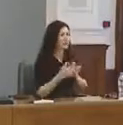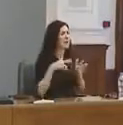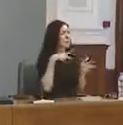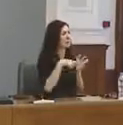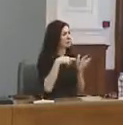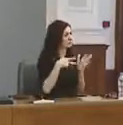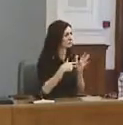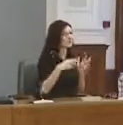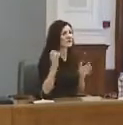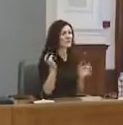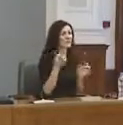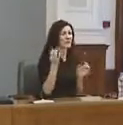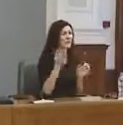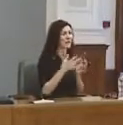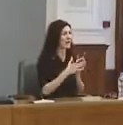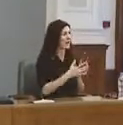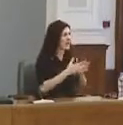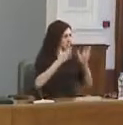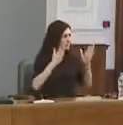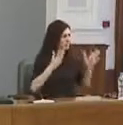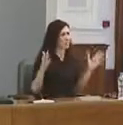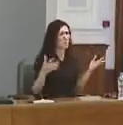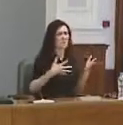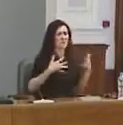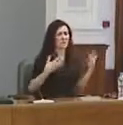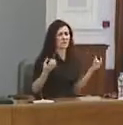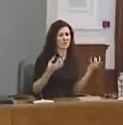които да могат да назначават направления за COVID по